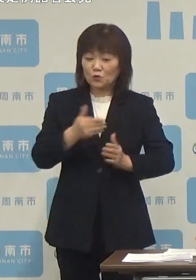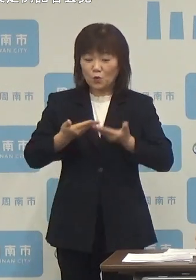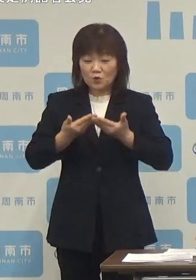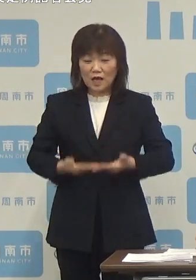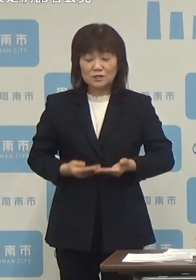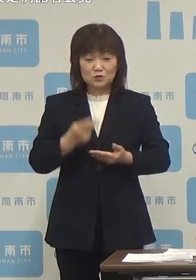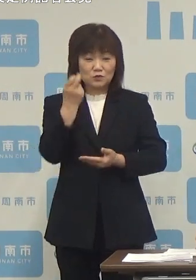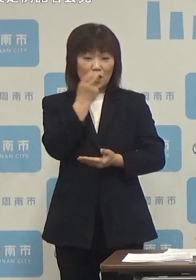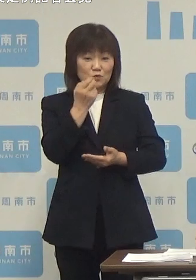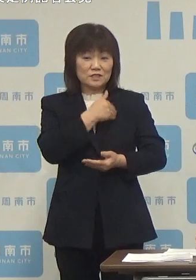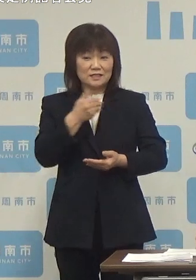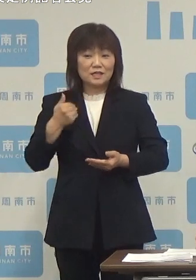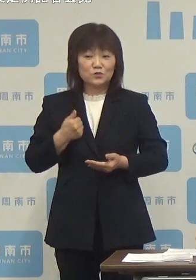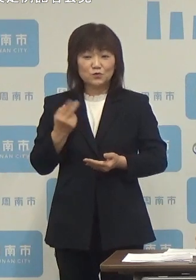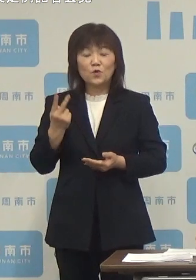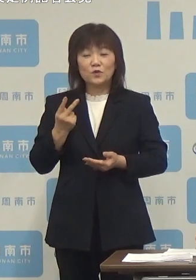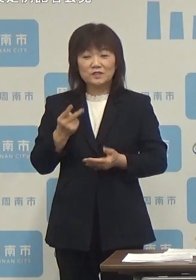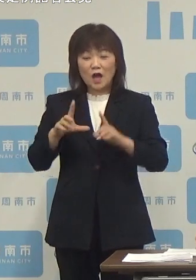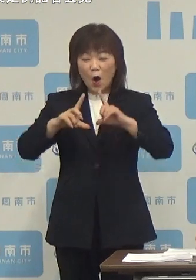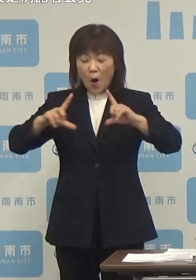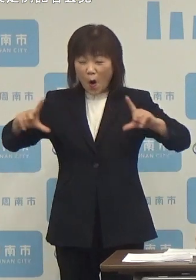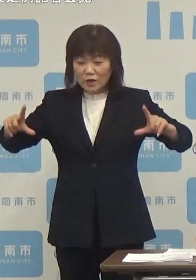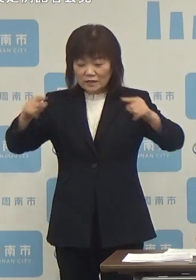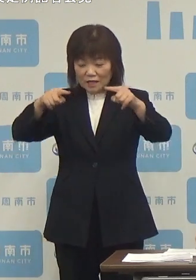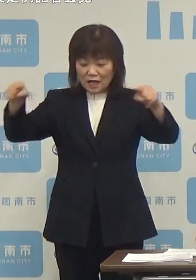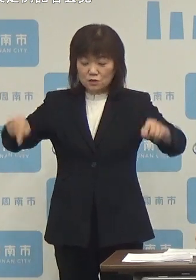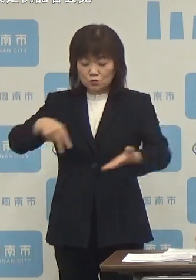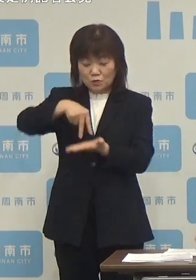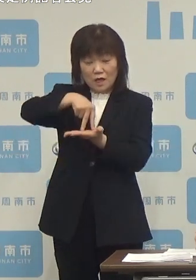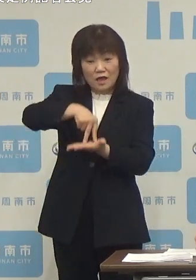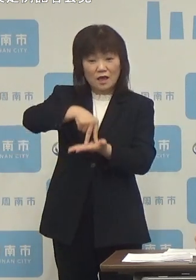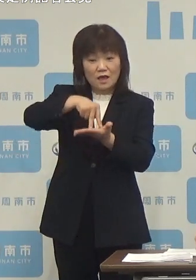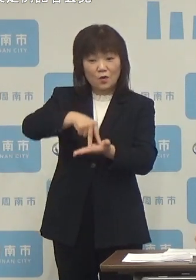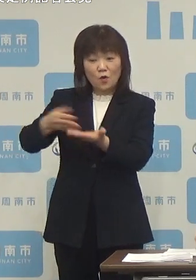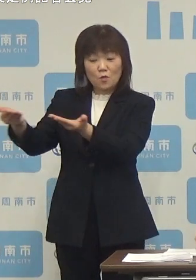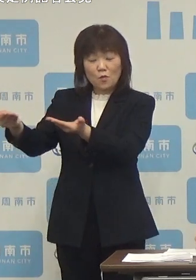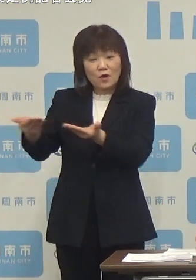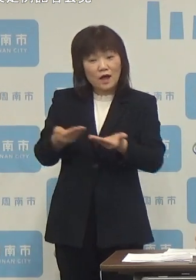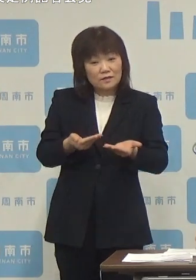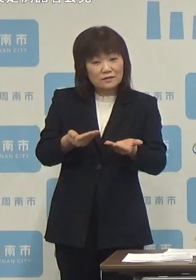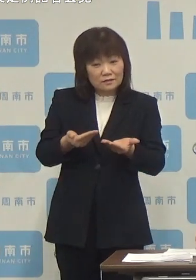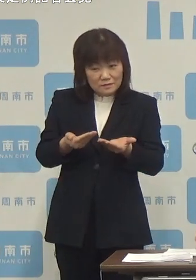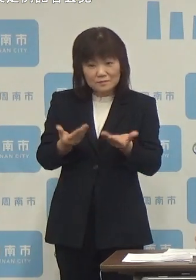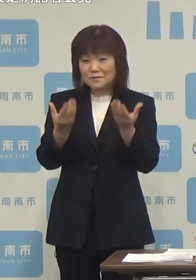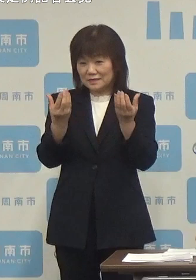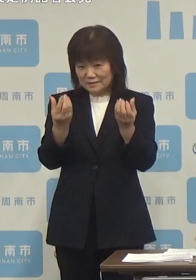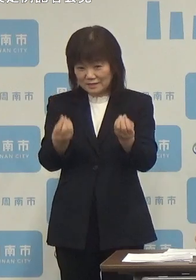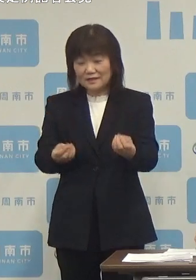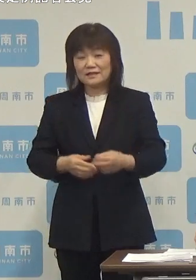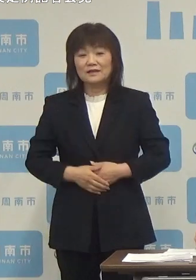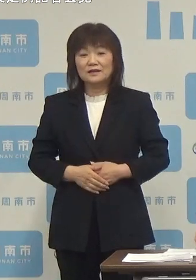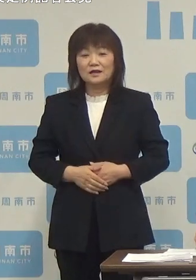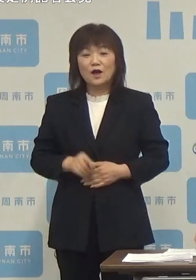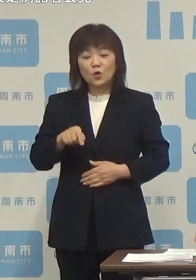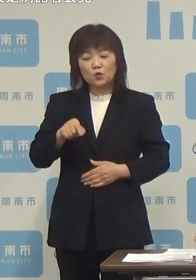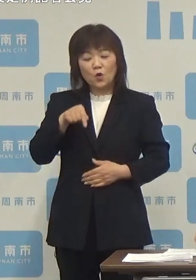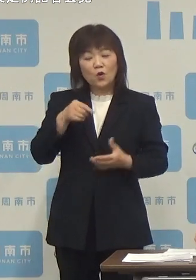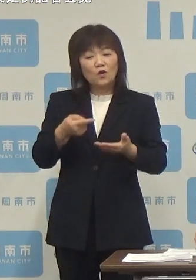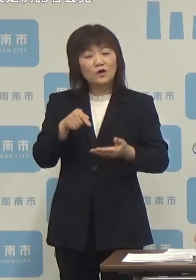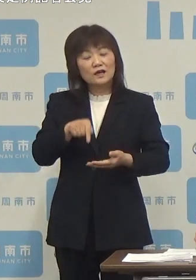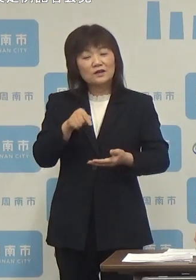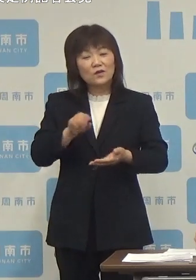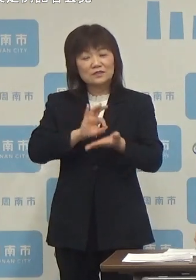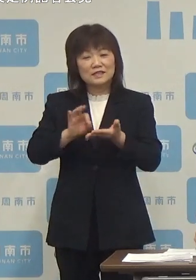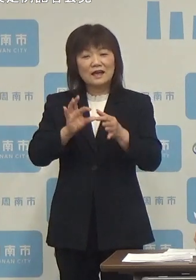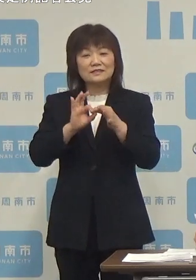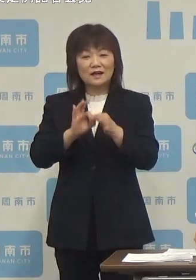重を測ることができるように大型の体重計を持ち込んでいただいた経緯がございます。この体重計を活用